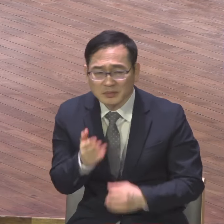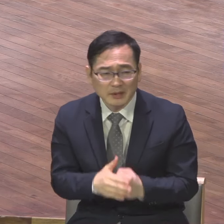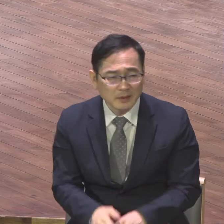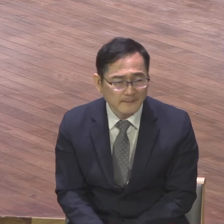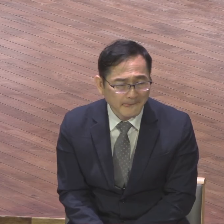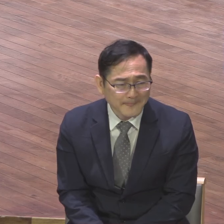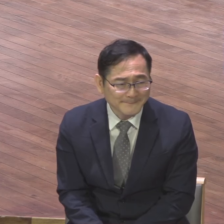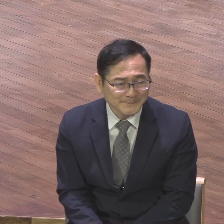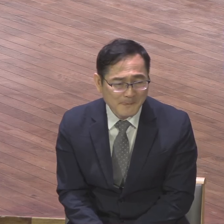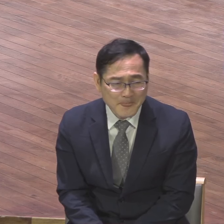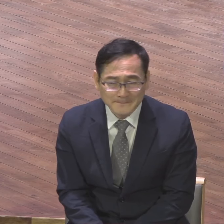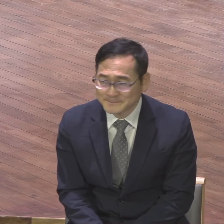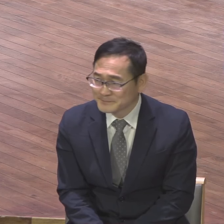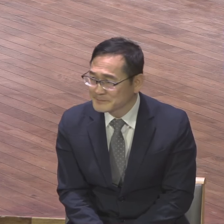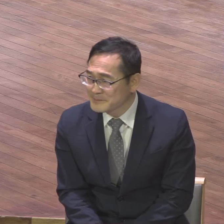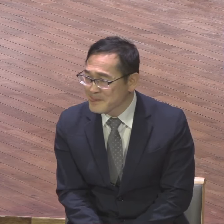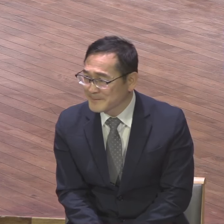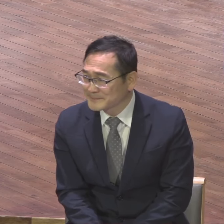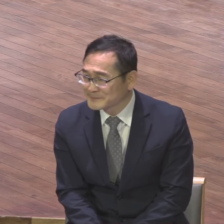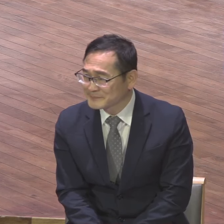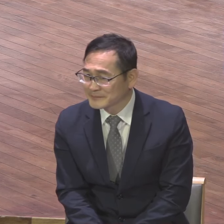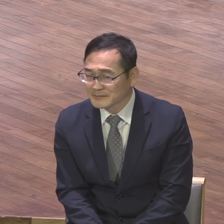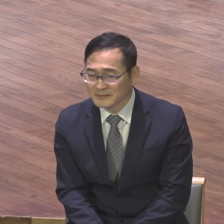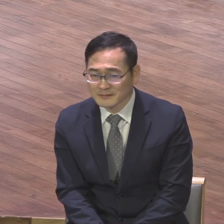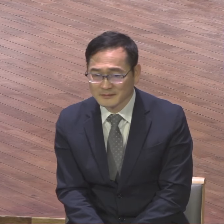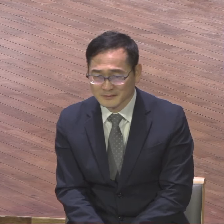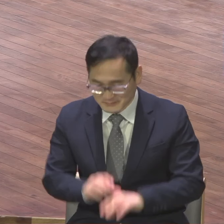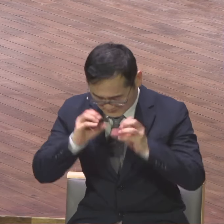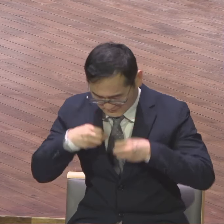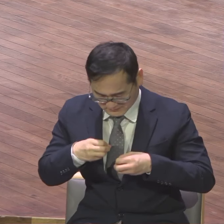막 부르고 막 자기 모습 초라하고 막